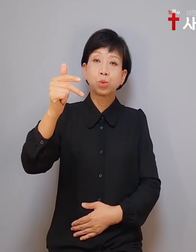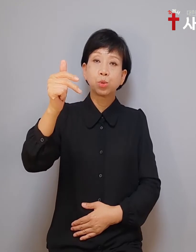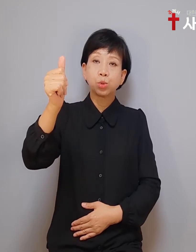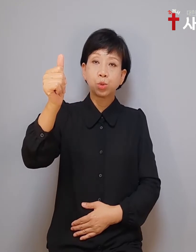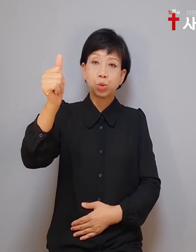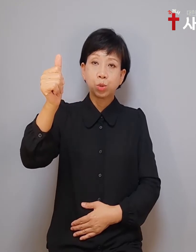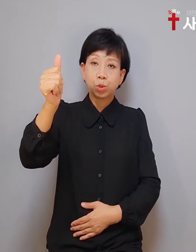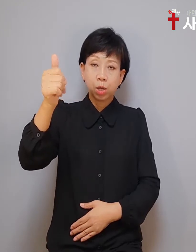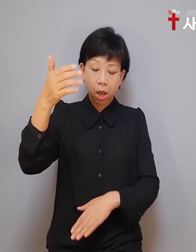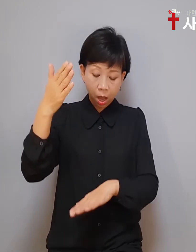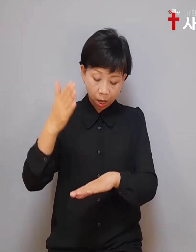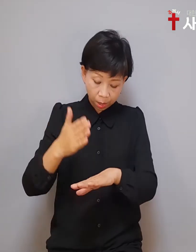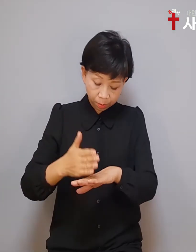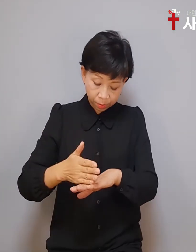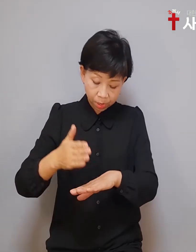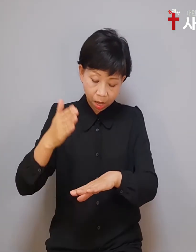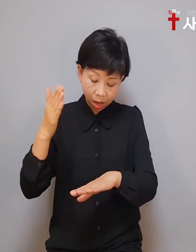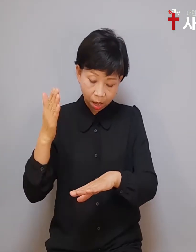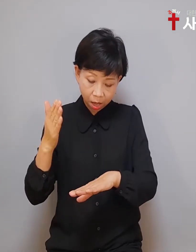주